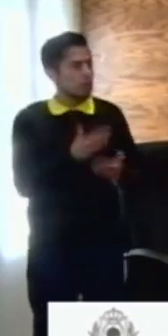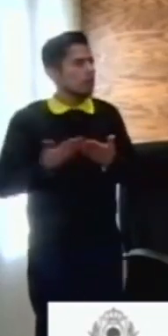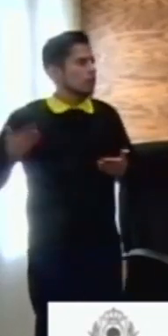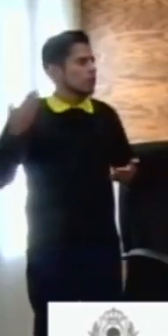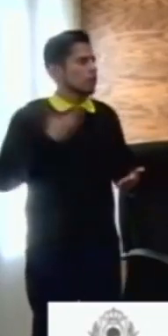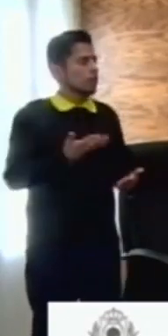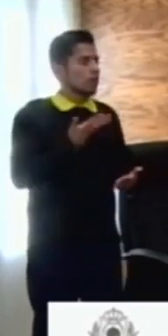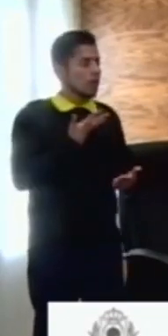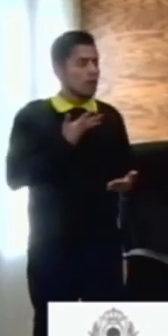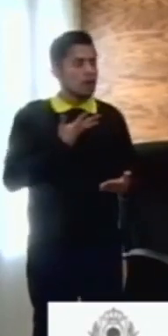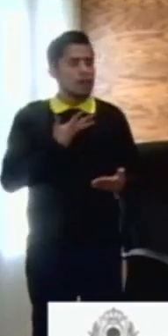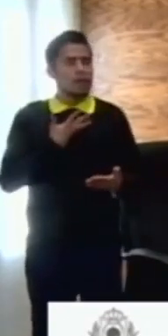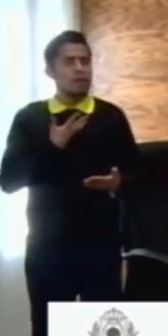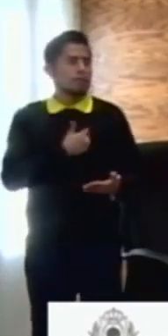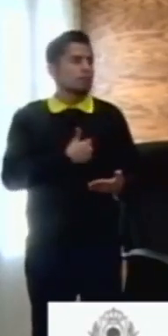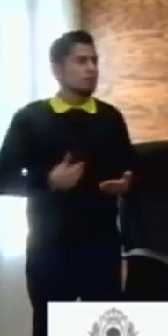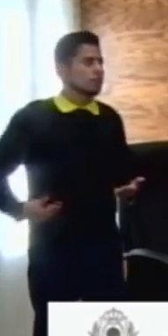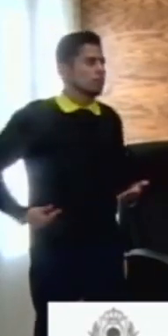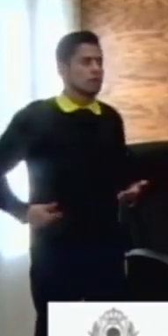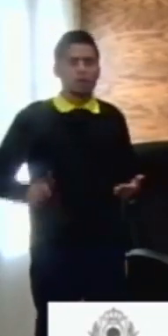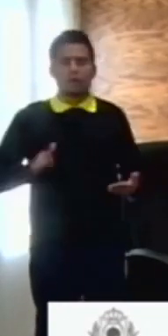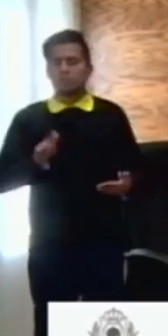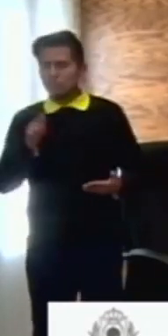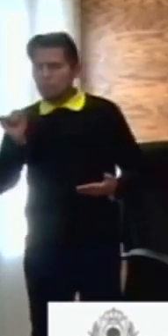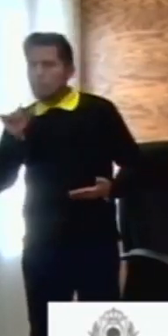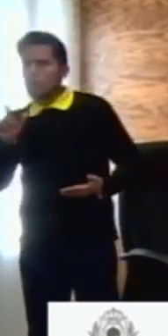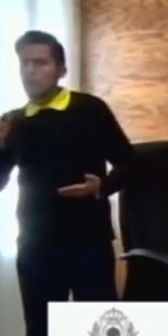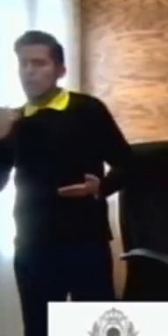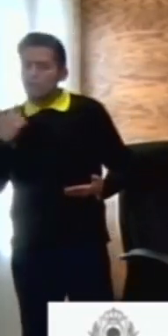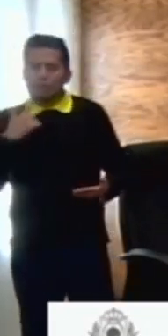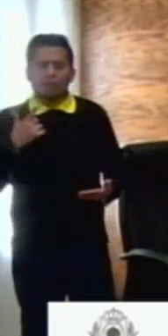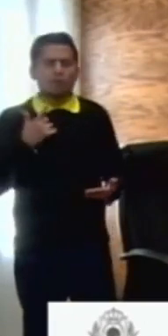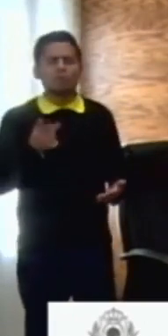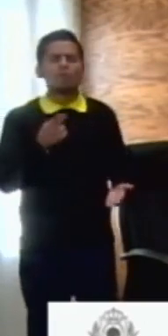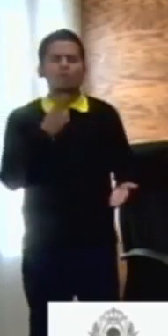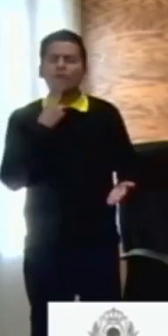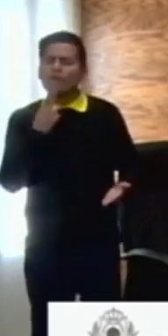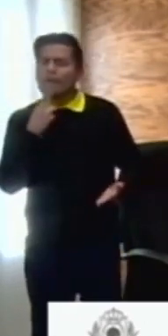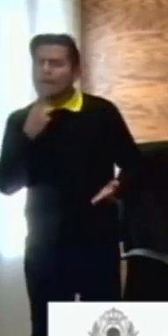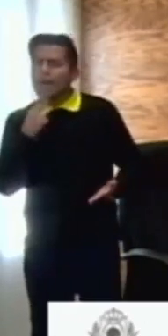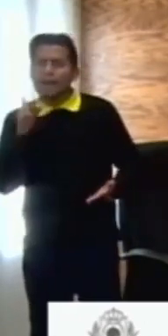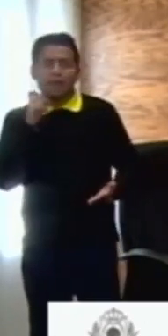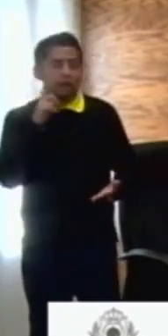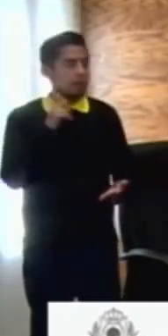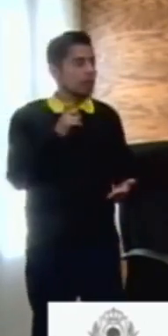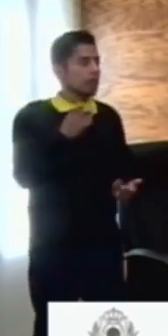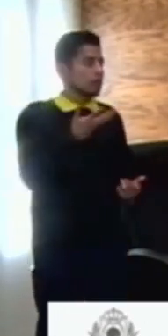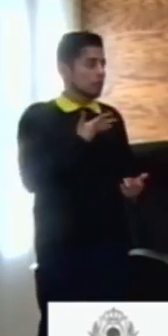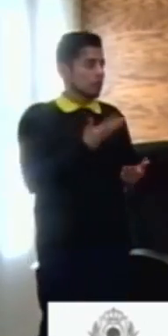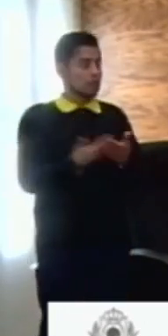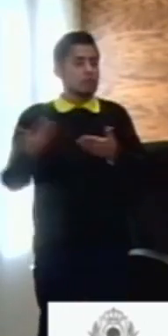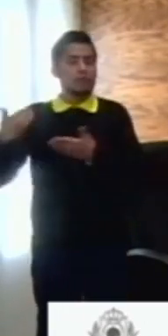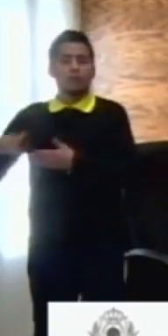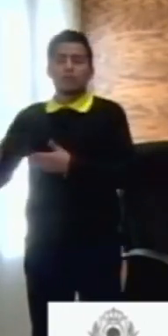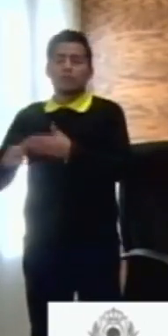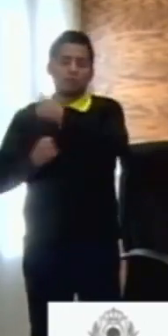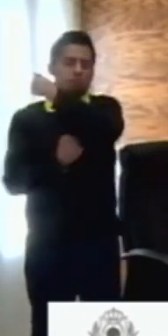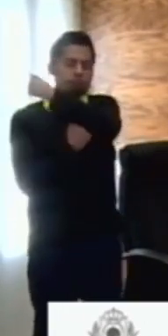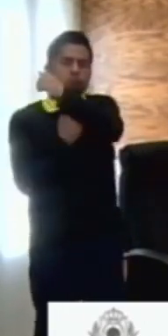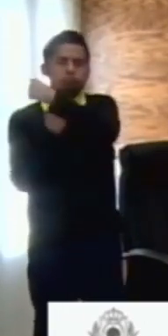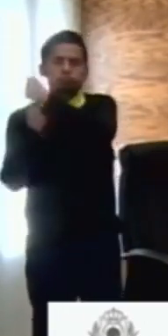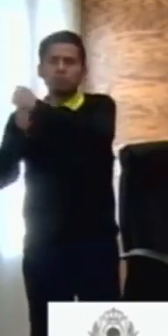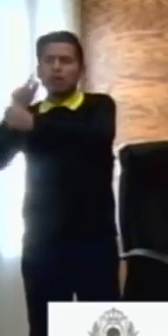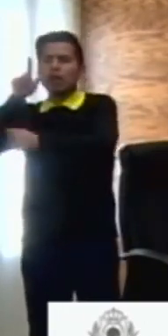inauguró en el municipio de lerdo su primer primera etapa utilizará el agua almacenada de las presas Lázaro